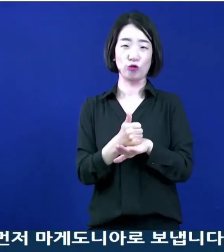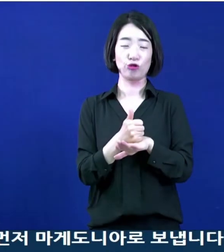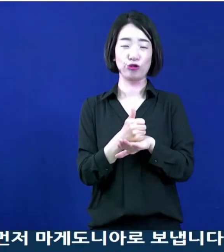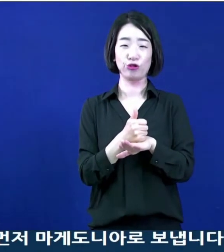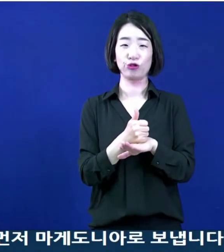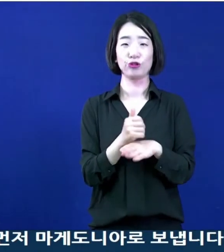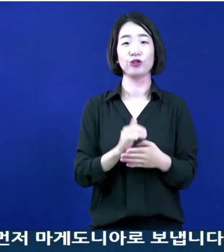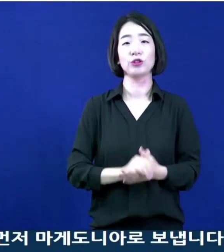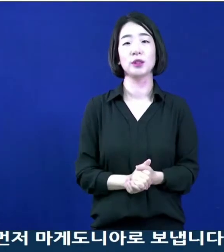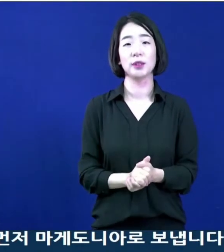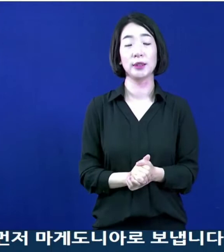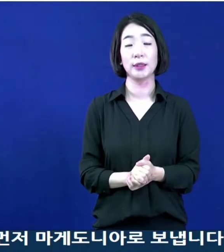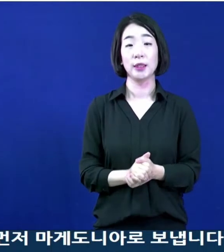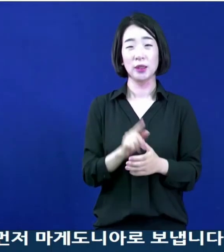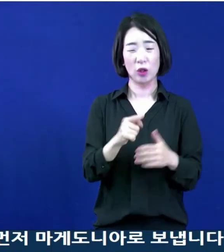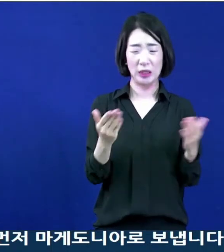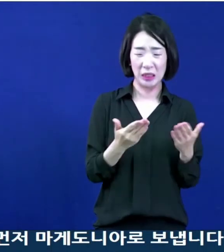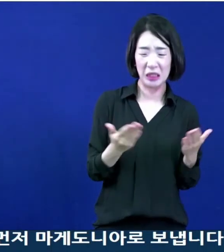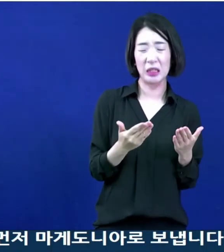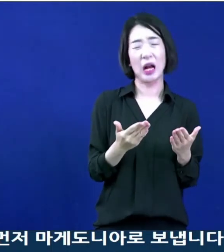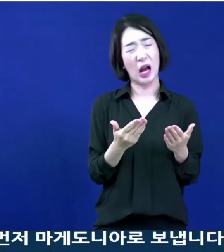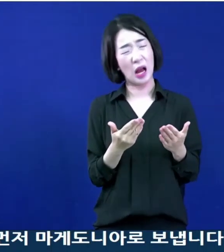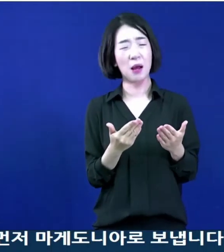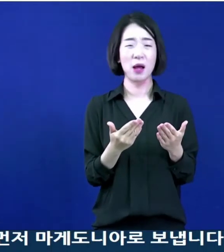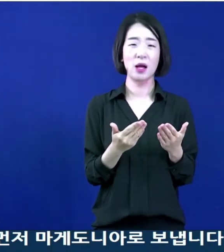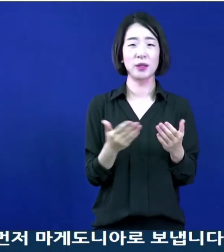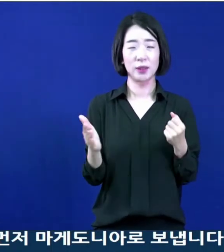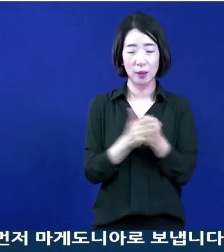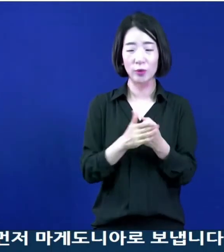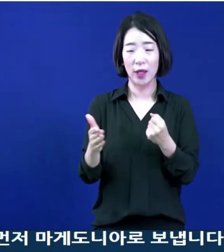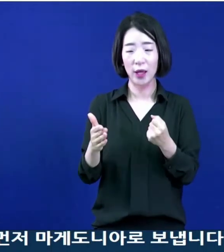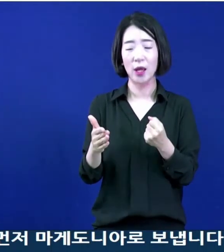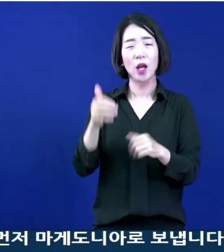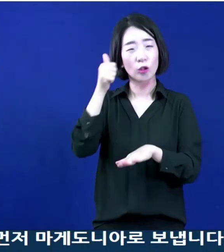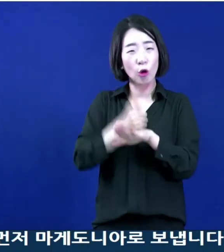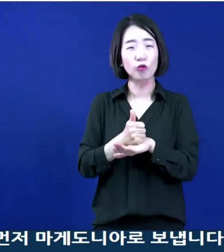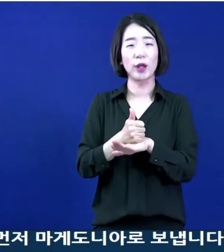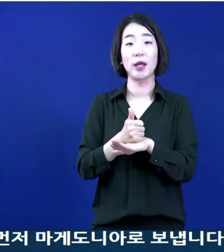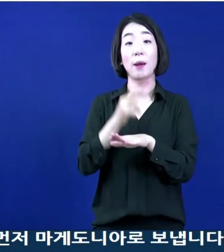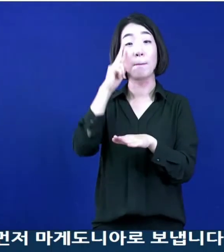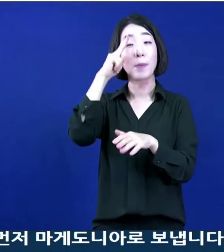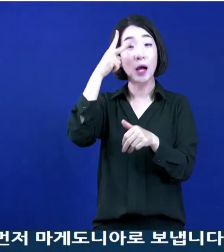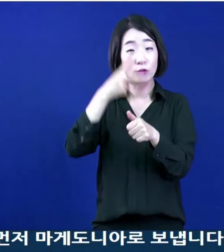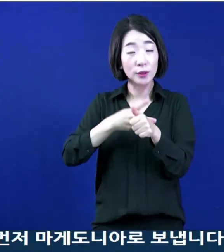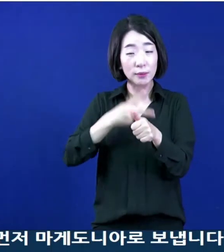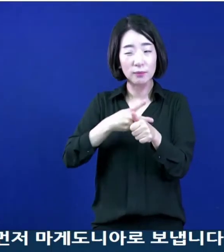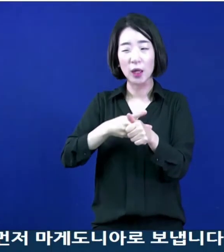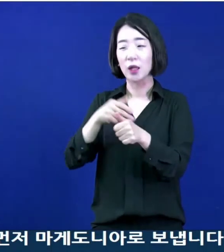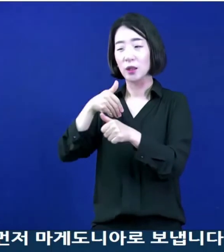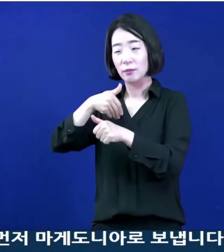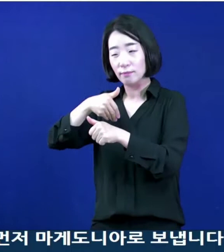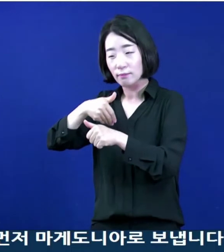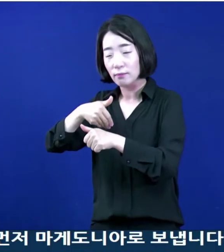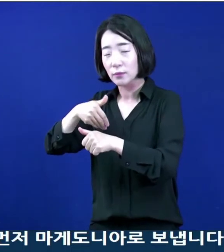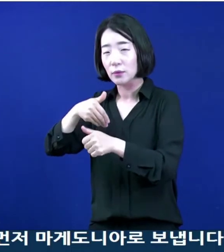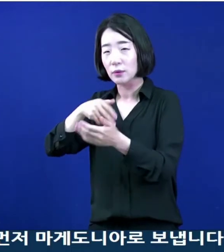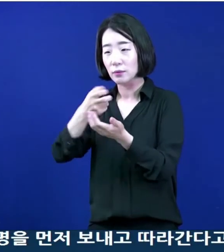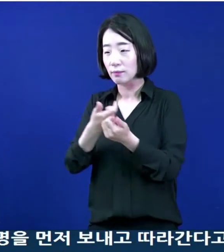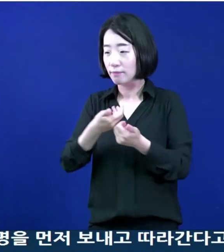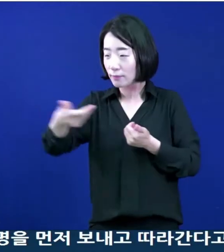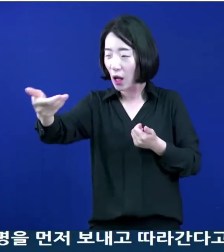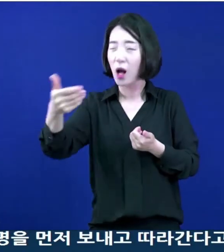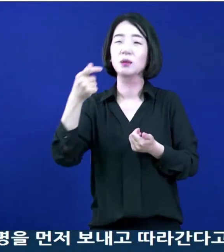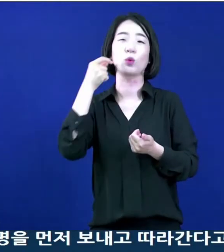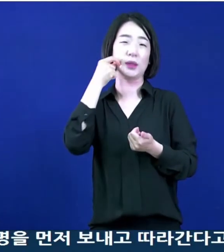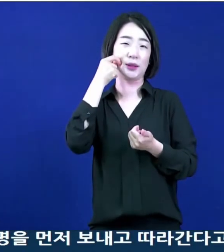잡는 일들이 또 생기고, 일에 일이 꼬리를 물고, 그러니까 바울이 못 떠나고 있었죠. 여러분도 아마 뭐 경험할지 모르겠어요. 뭐